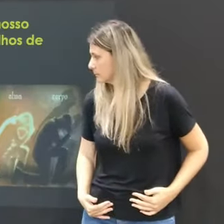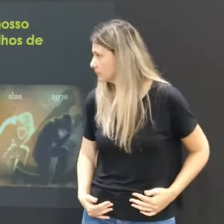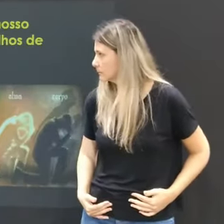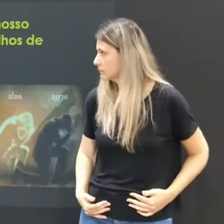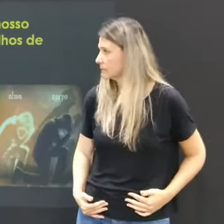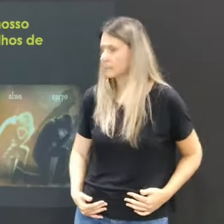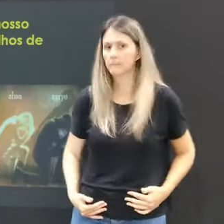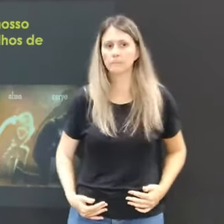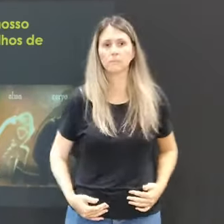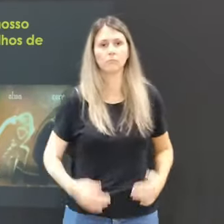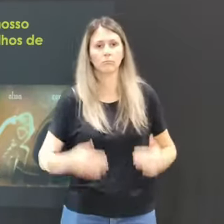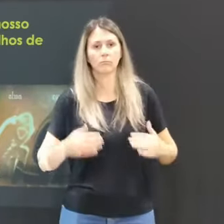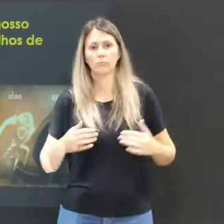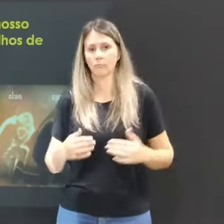Trindade.